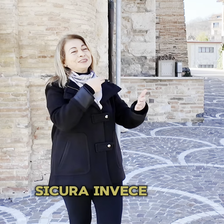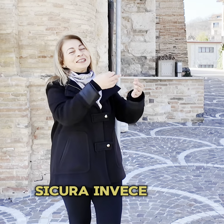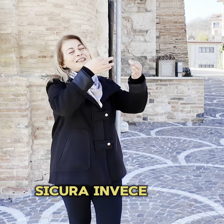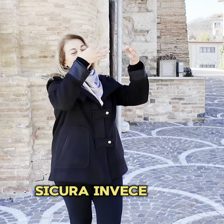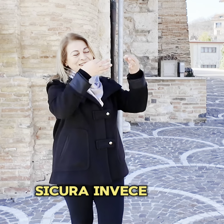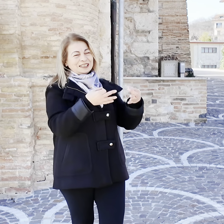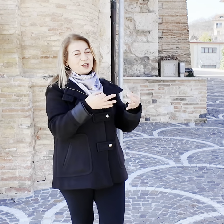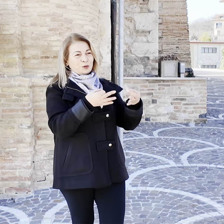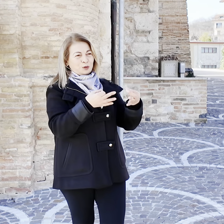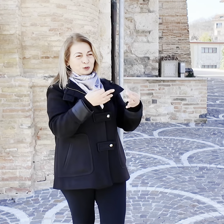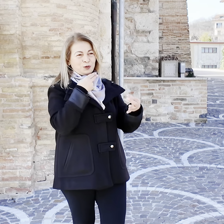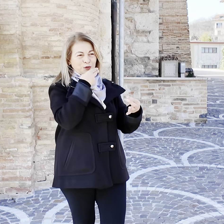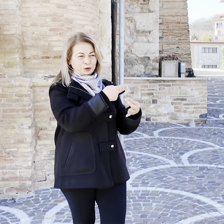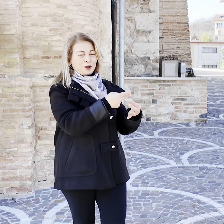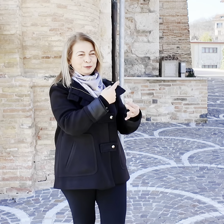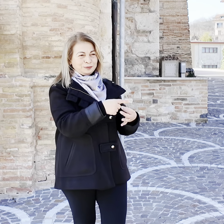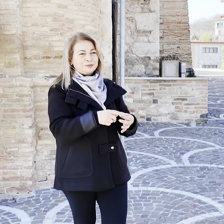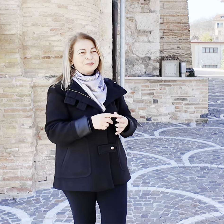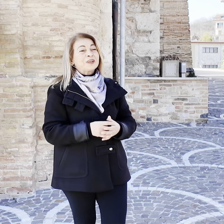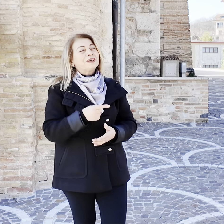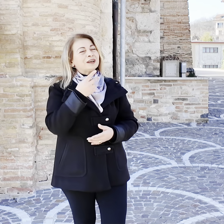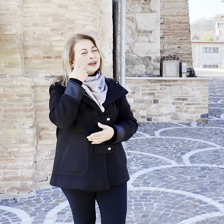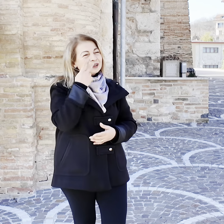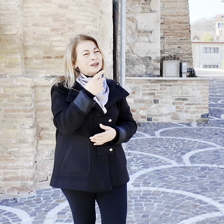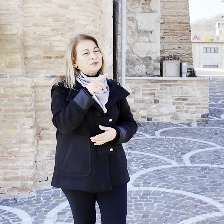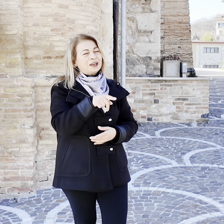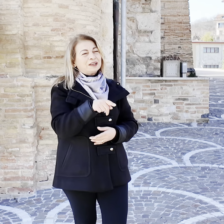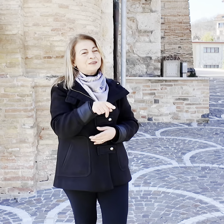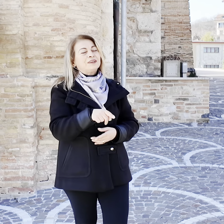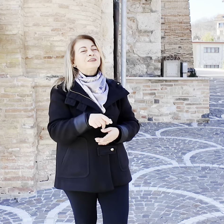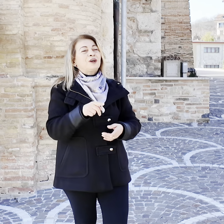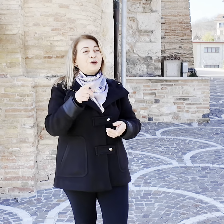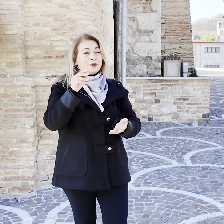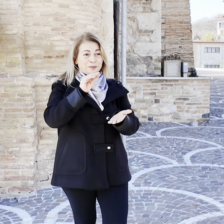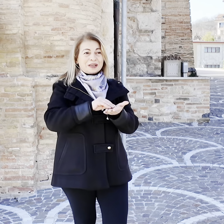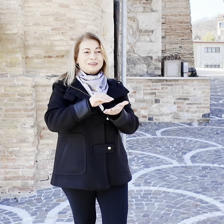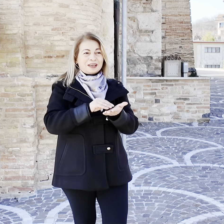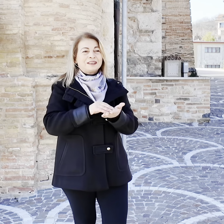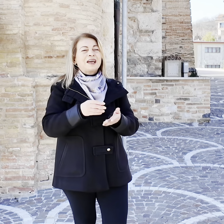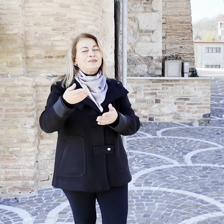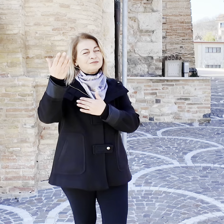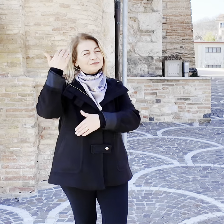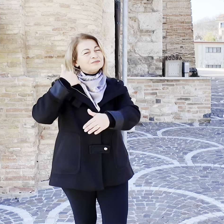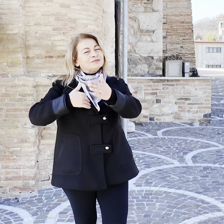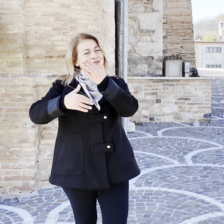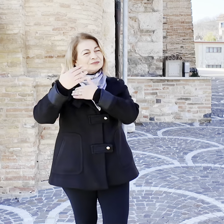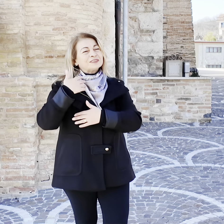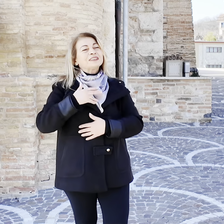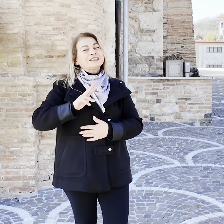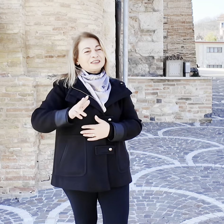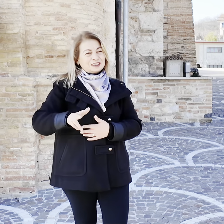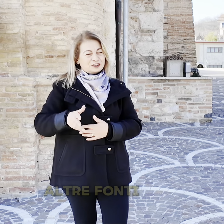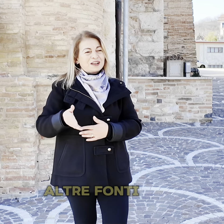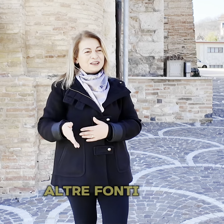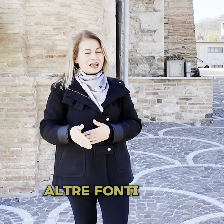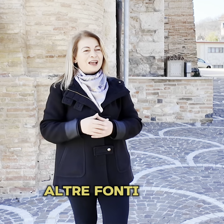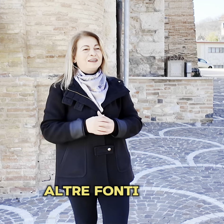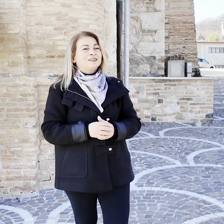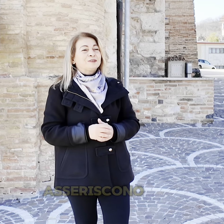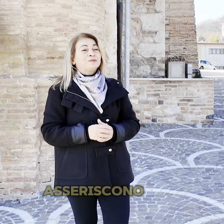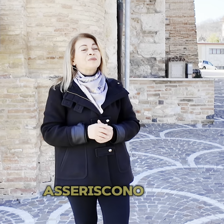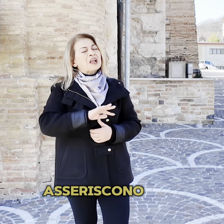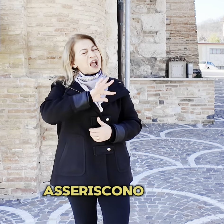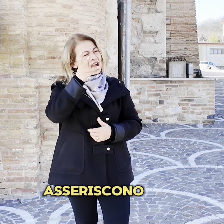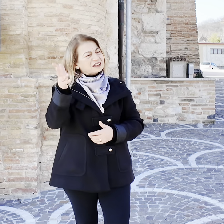Sicura, invece, è riferito alla presunta presenza, un tempo, dei Siculi. Altre